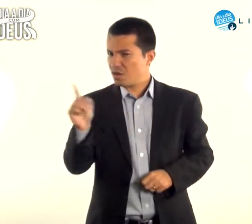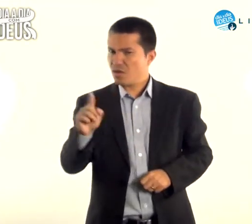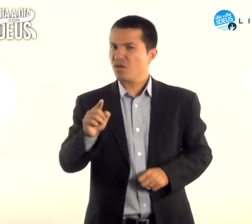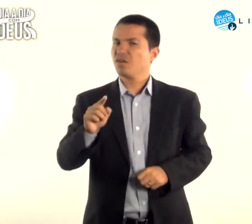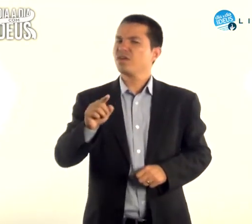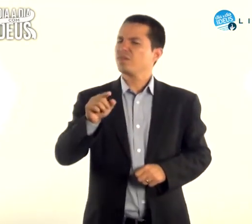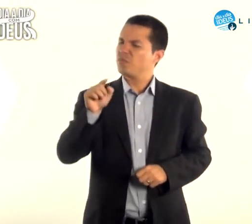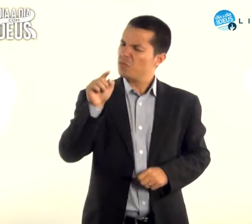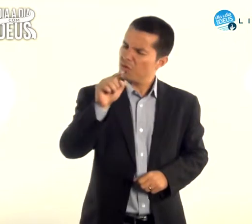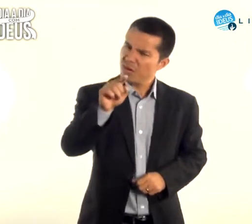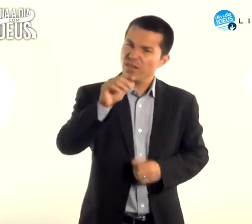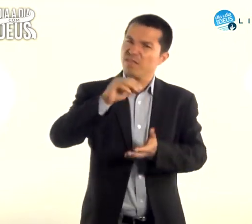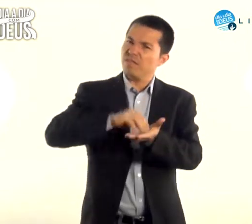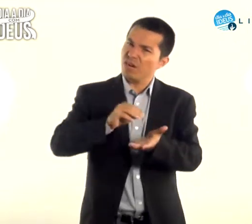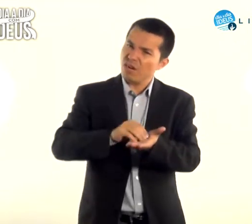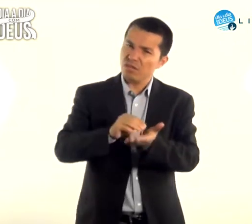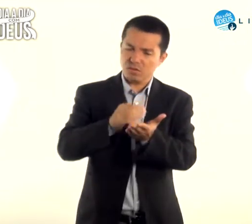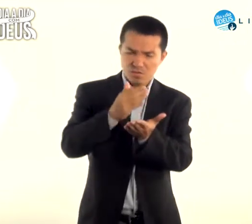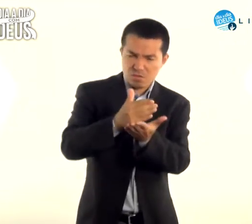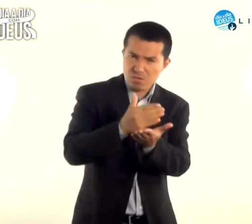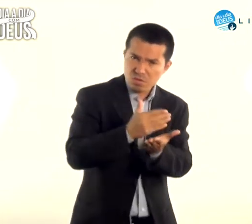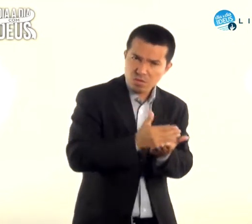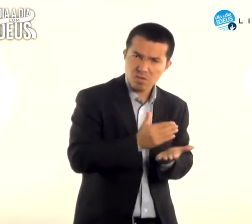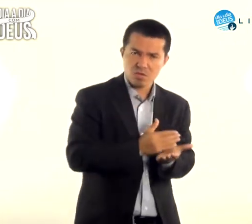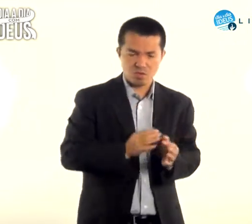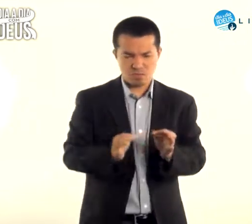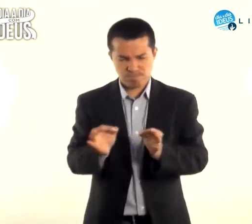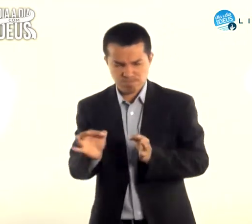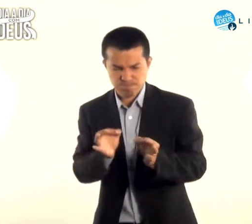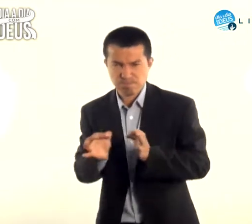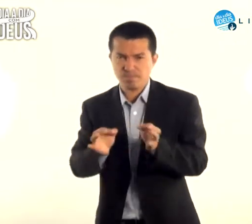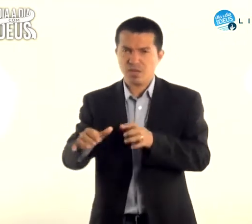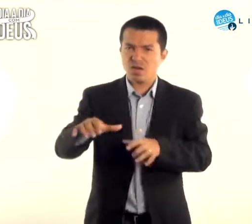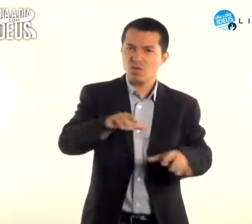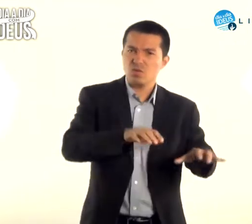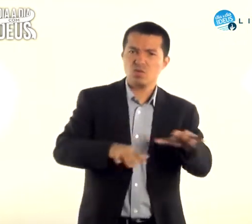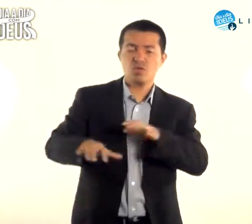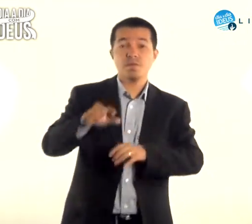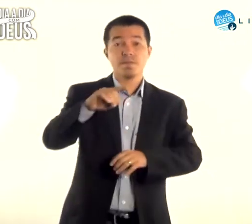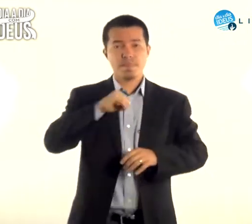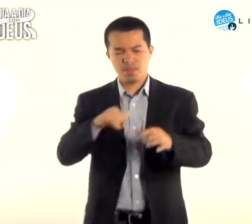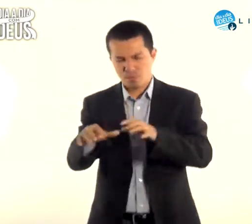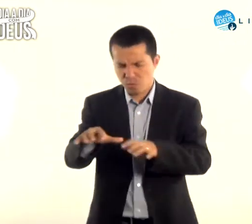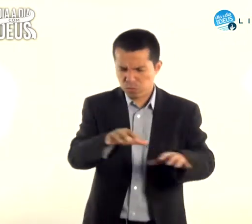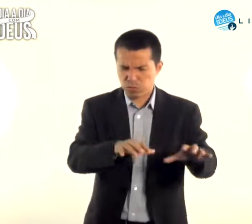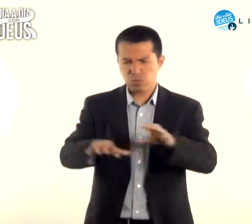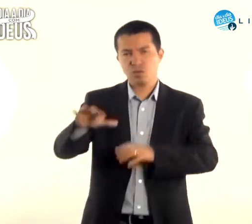do tempo. E administrar o tempo, queridos, é administrar a própria vida, a minha vida e a